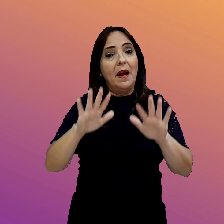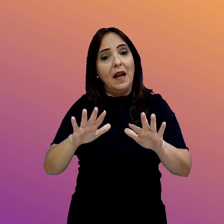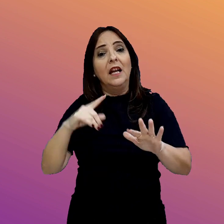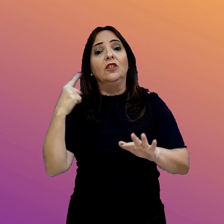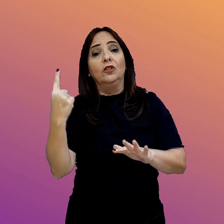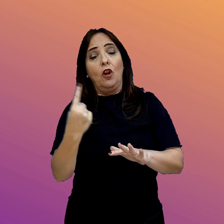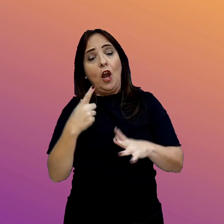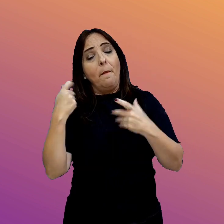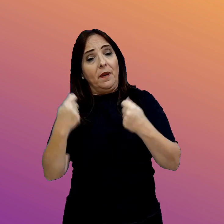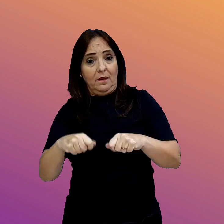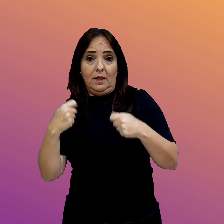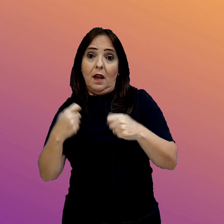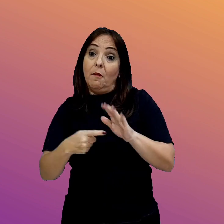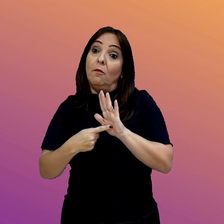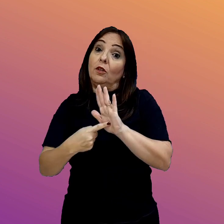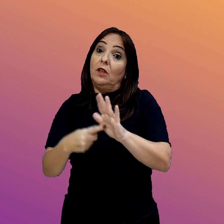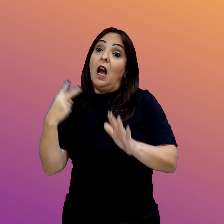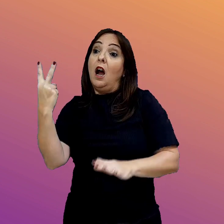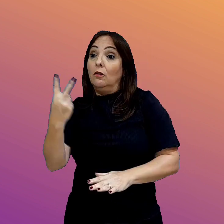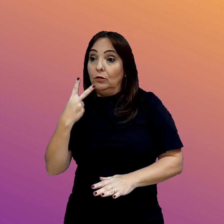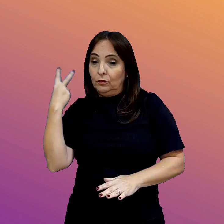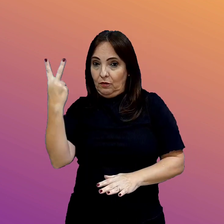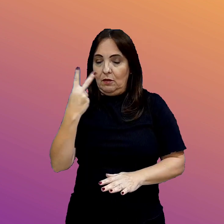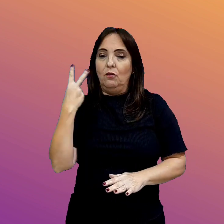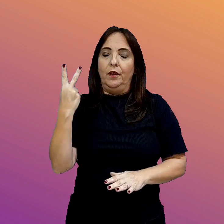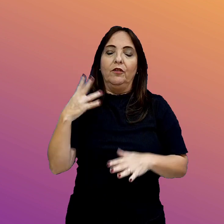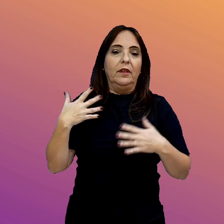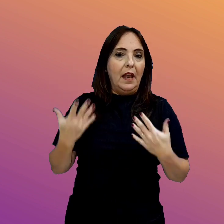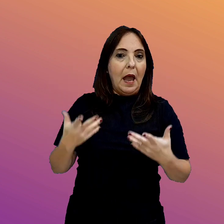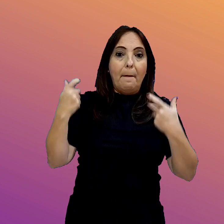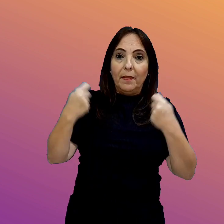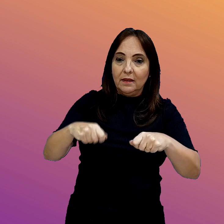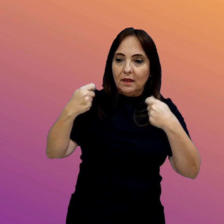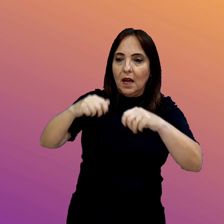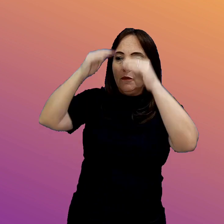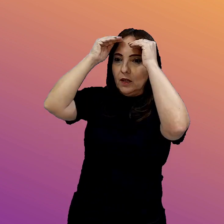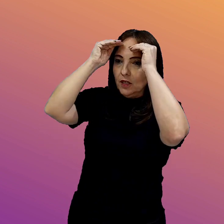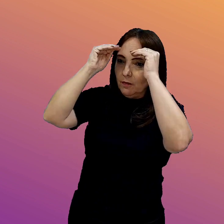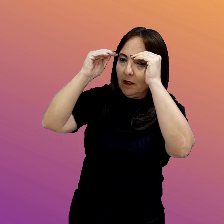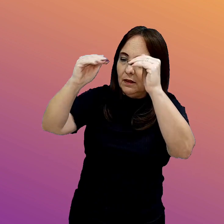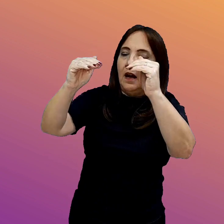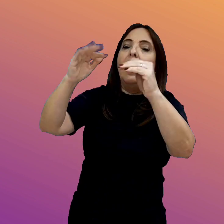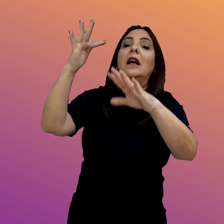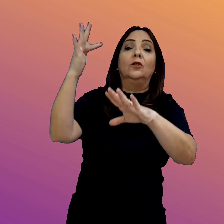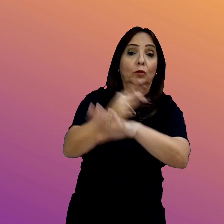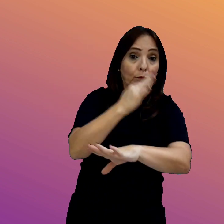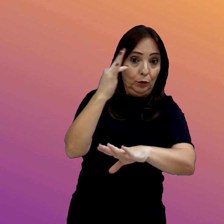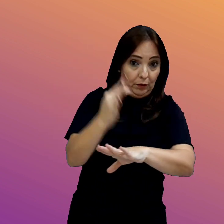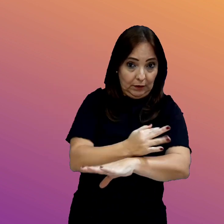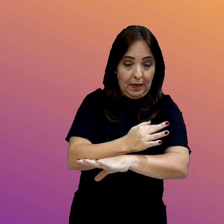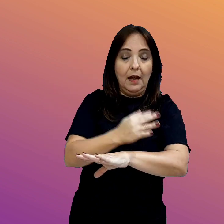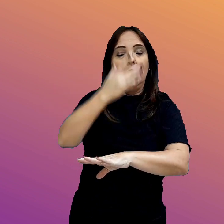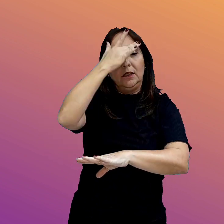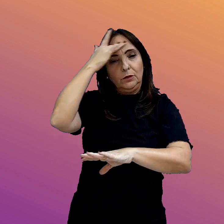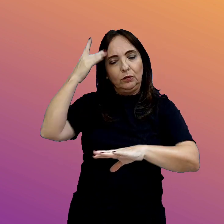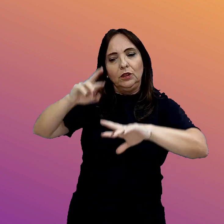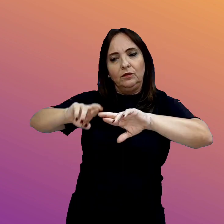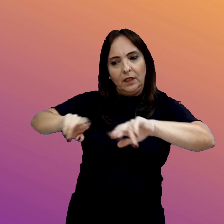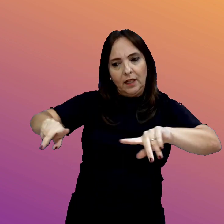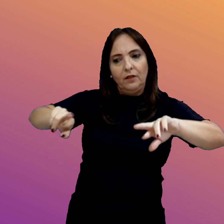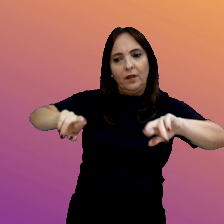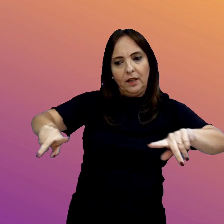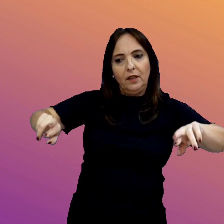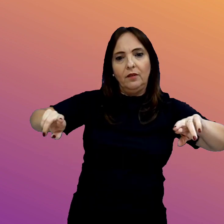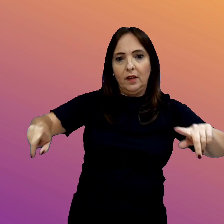dos nossos valores e Sim, princípios. sim. Porém, respeitar as diferenças, tolerar as diferenças, aceitar as